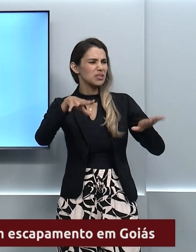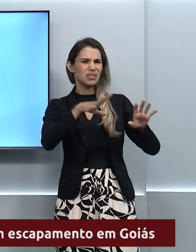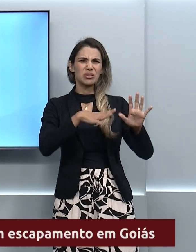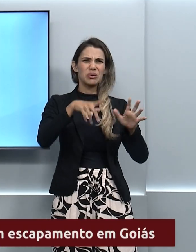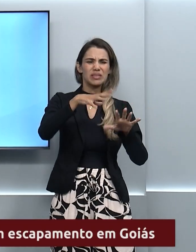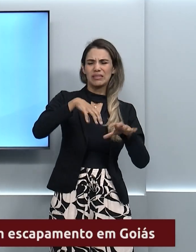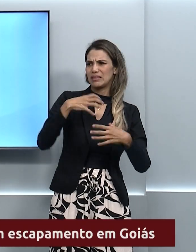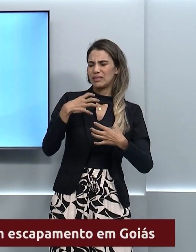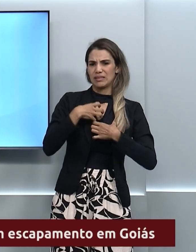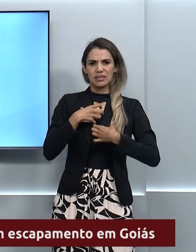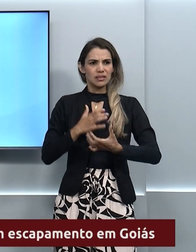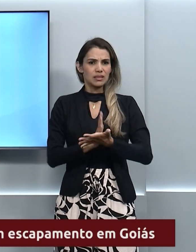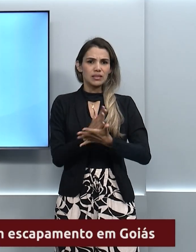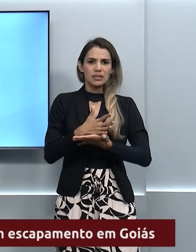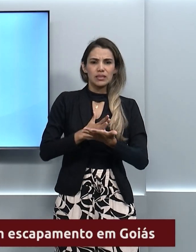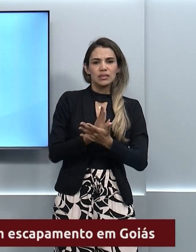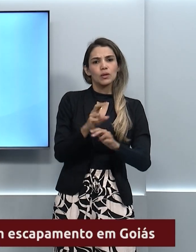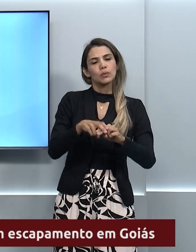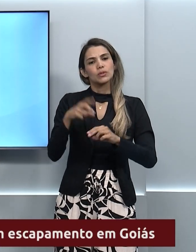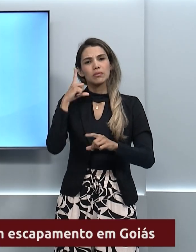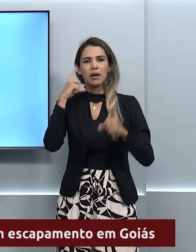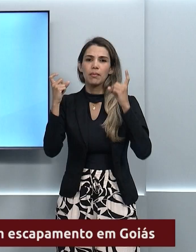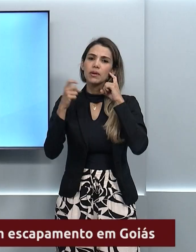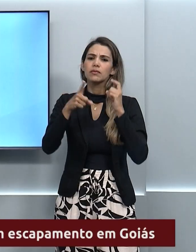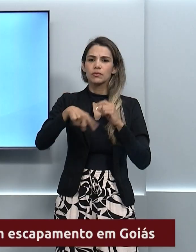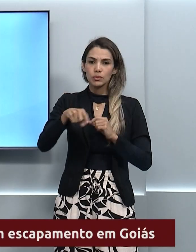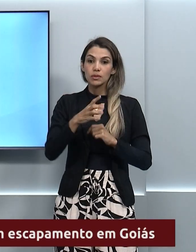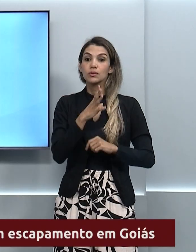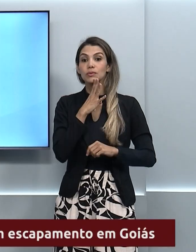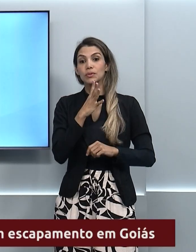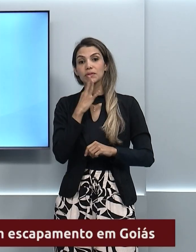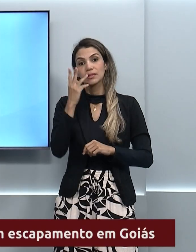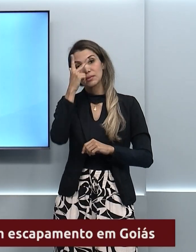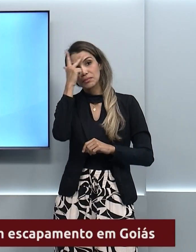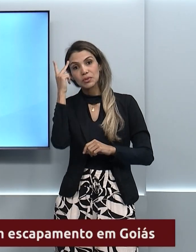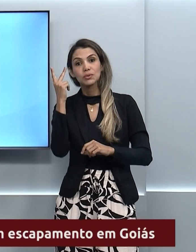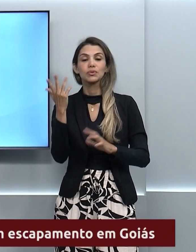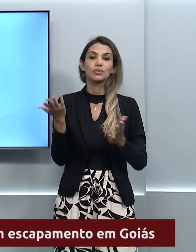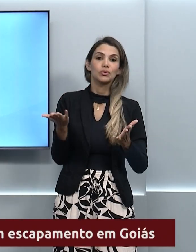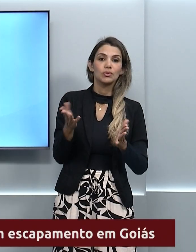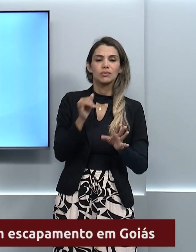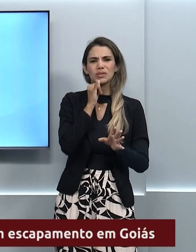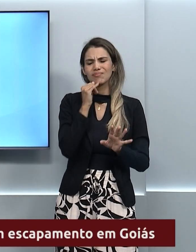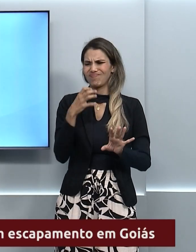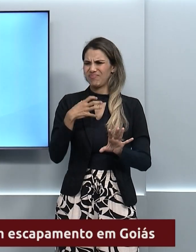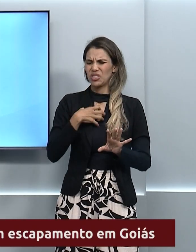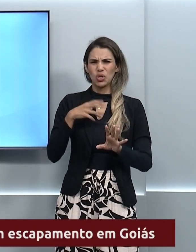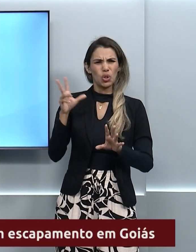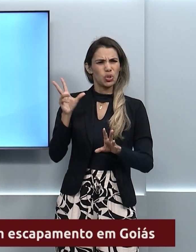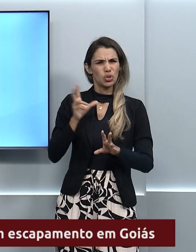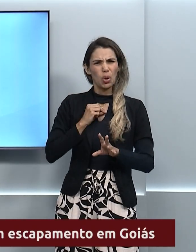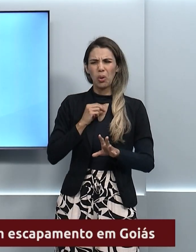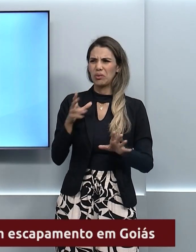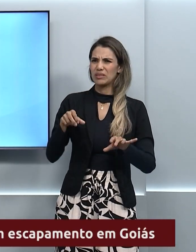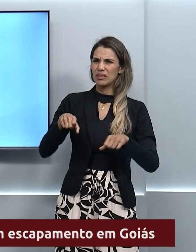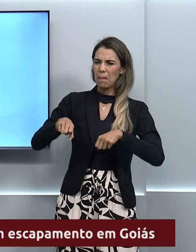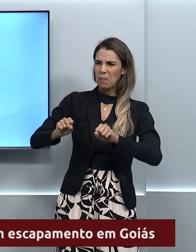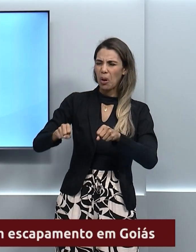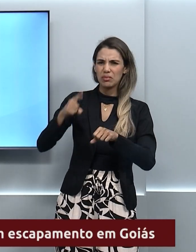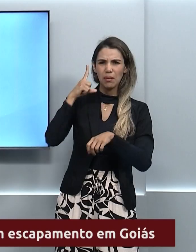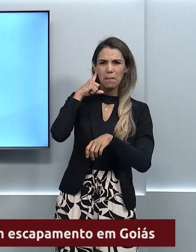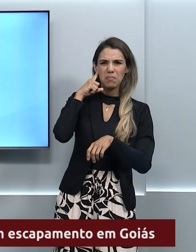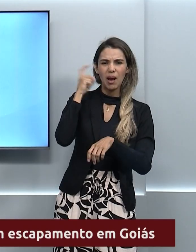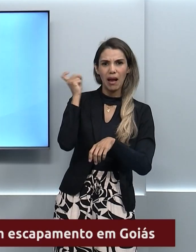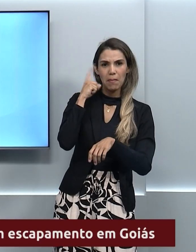intranquilidade pública. Com certeza você conhece alguém que acabou se incomodando muito, com o barulho